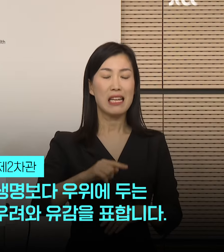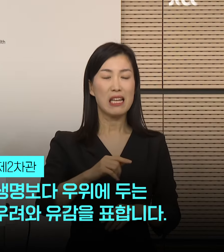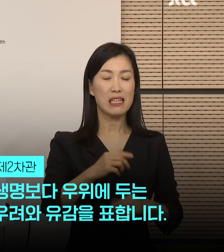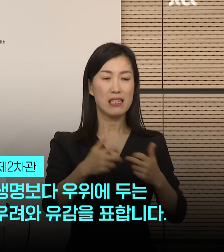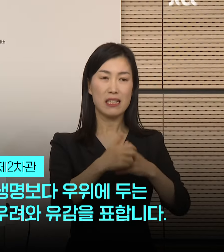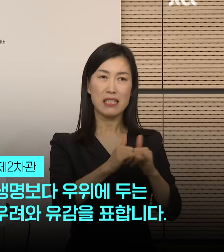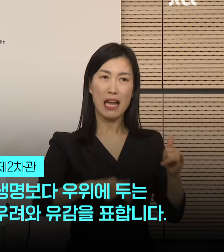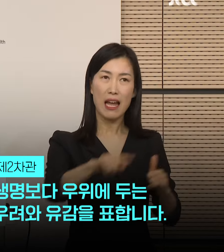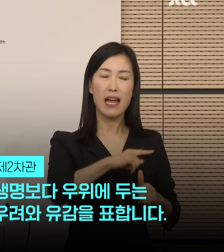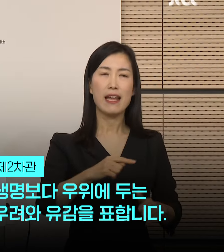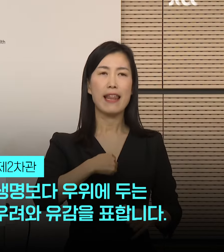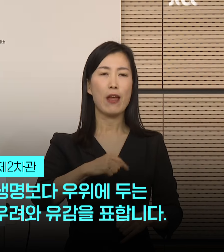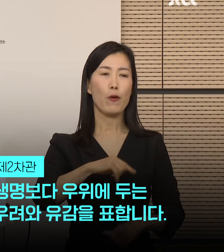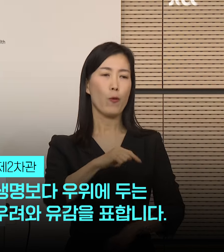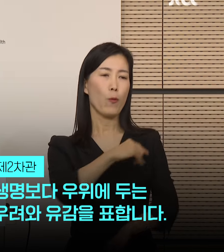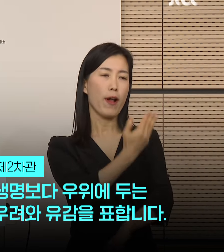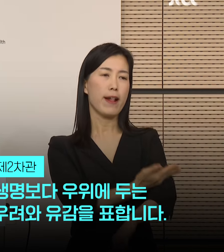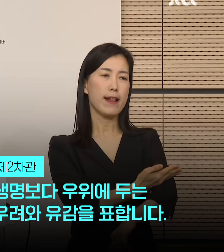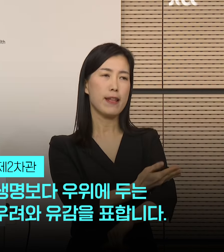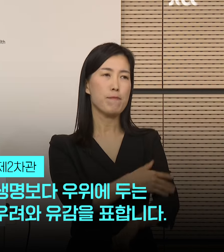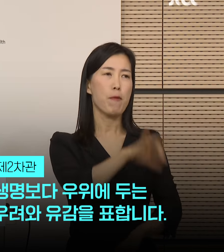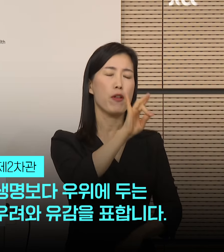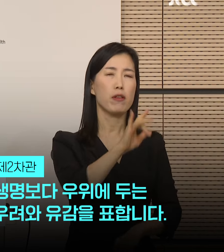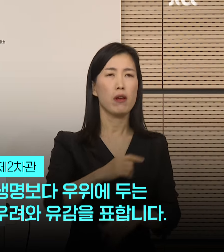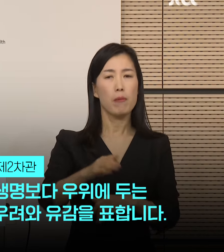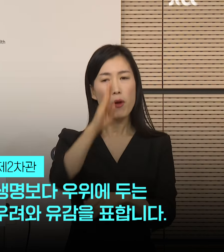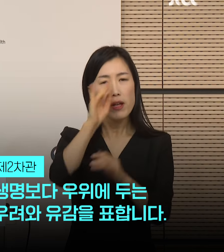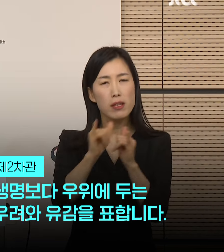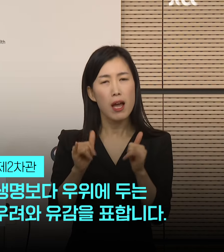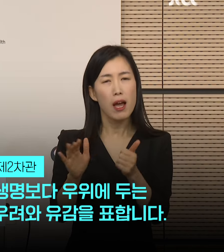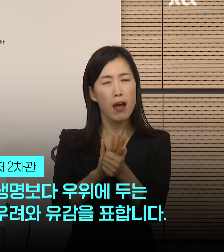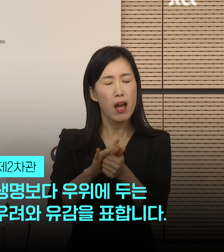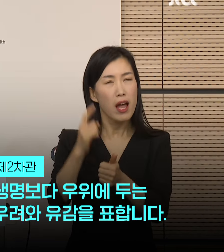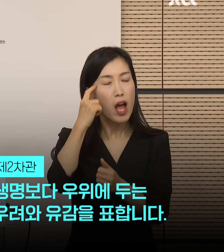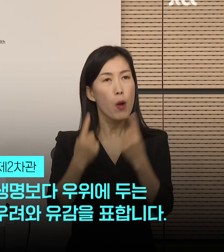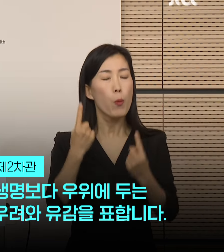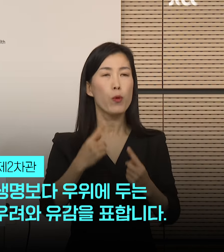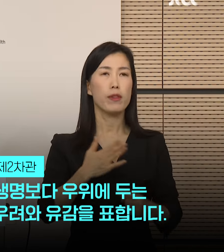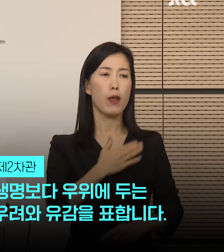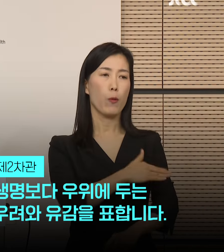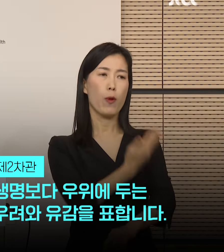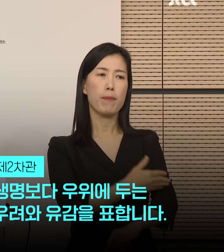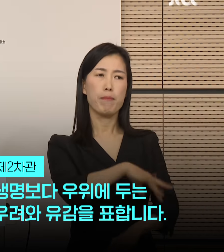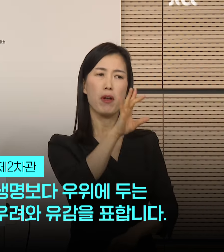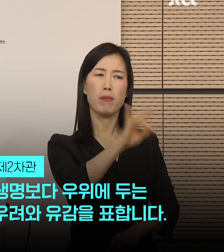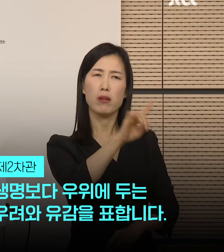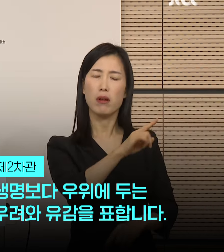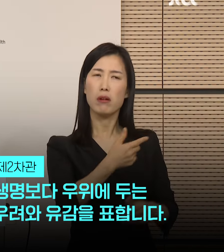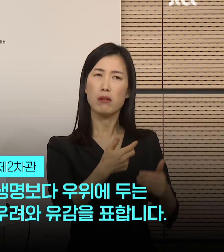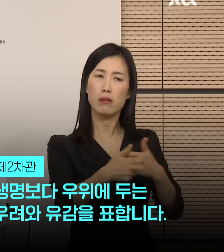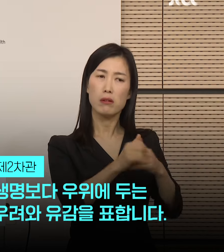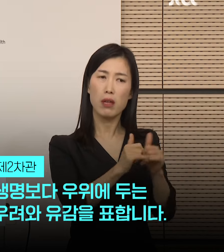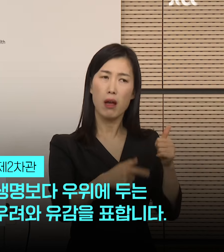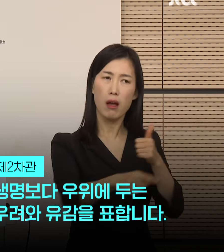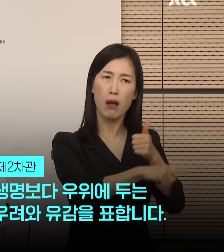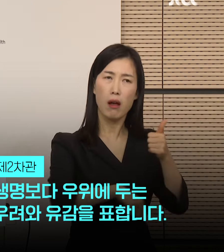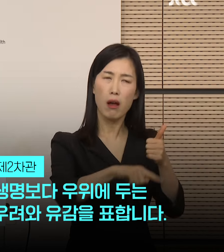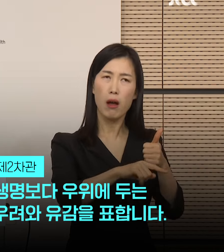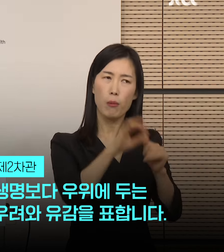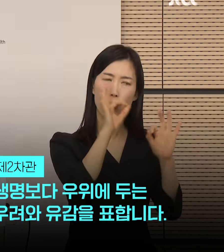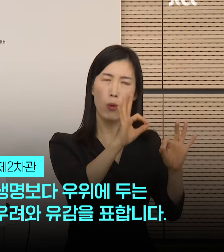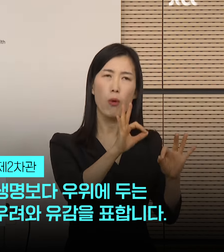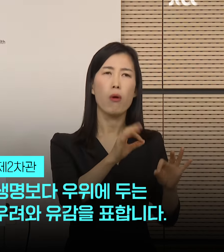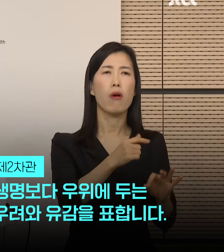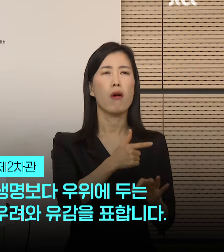자신들의 권리를 환자의 생명보다 우위에 두는 의사단체의 인식에 장탄식의